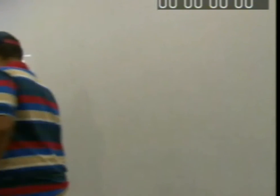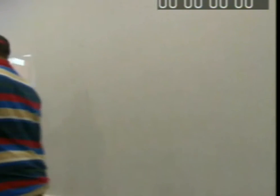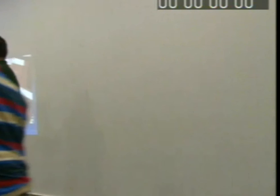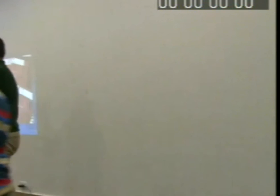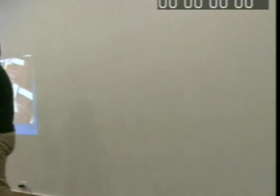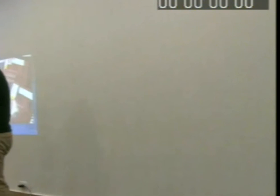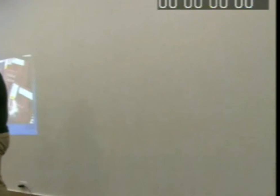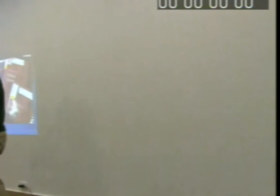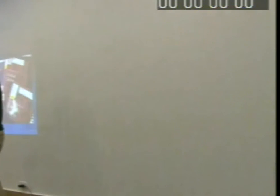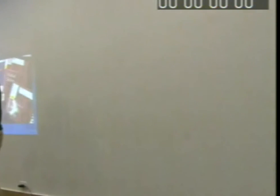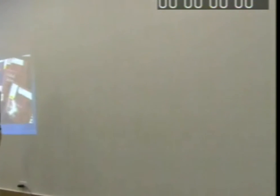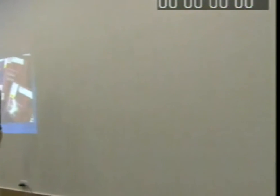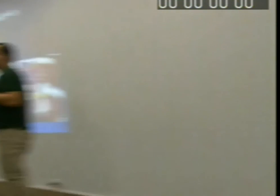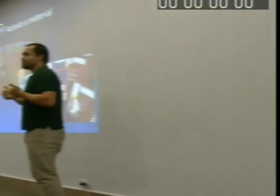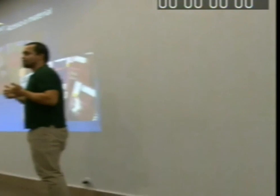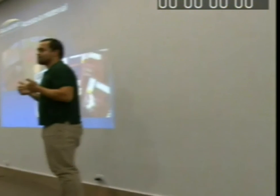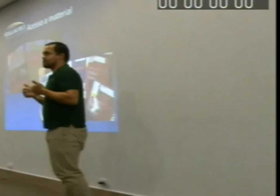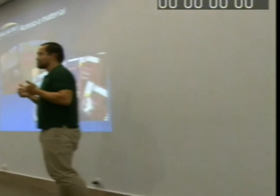outra